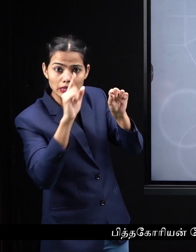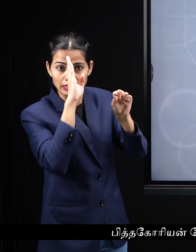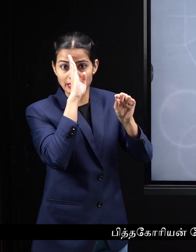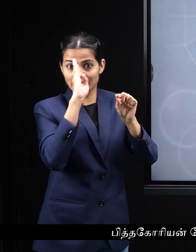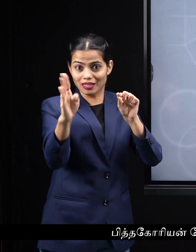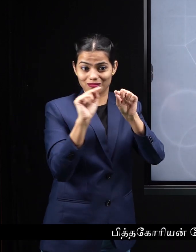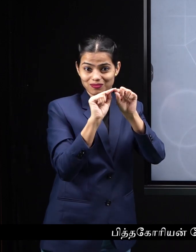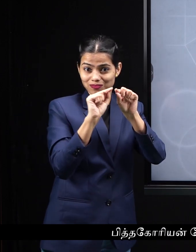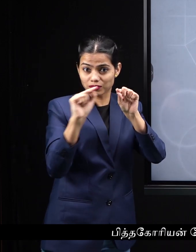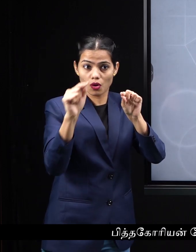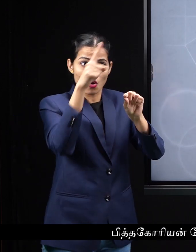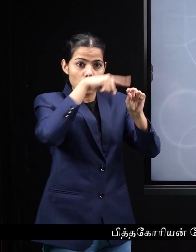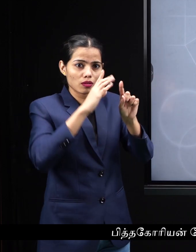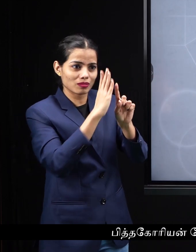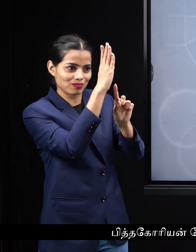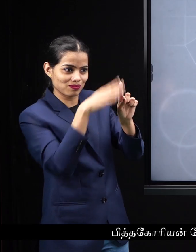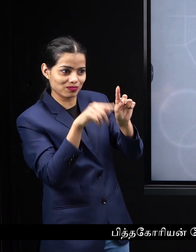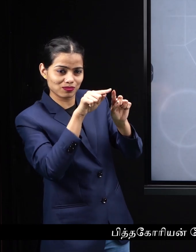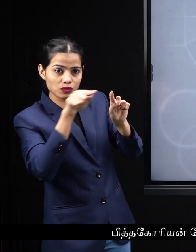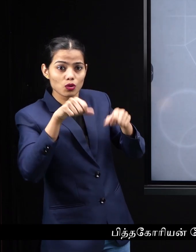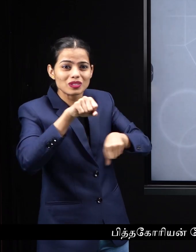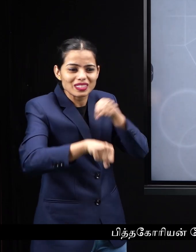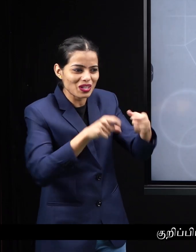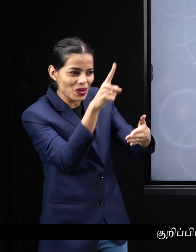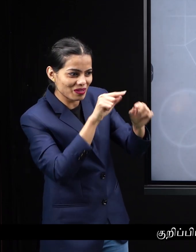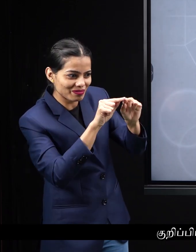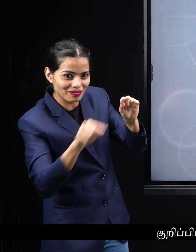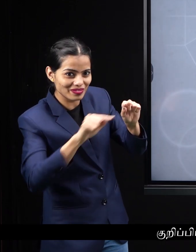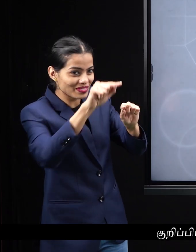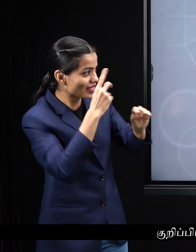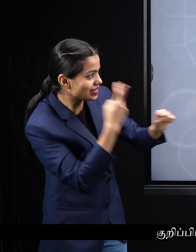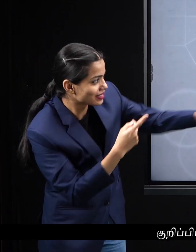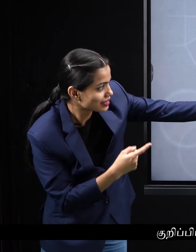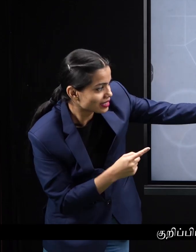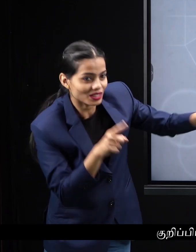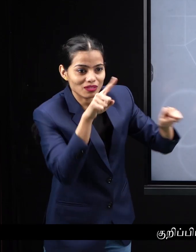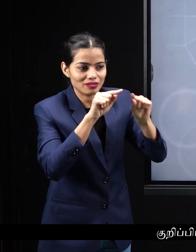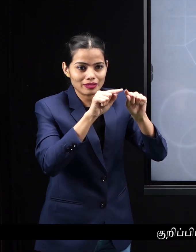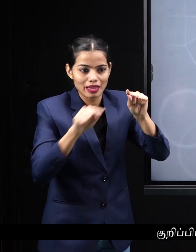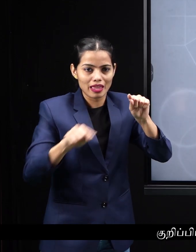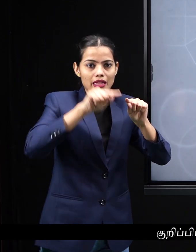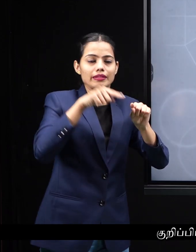பித்தகோரியன் தேற்றம், பொறிக்கப்பட்ட கோண தேற்றம் உட்பட குறிப்பிடத்தக்க தேற்றங்களையும் ஆராய்வோம்.